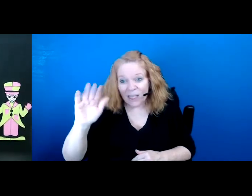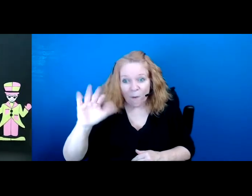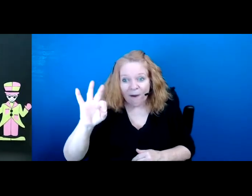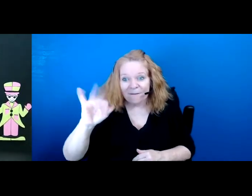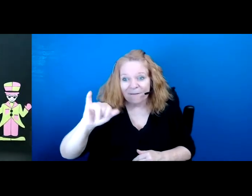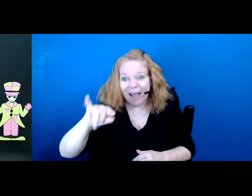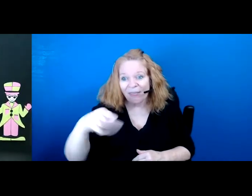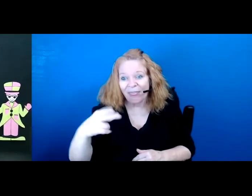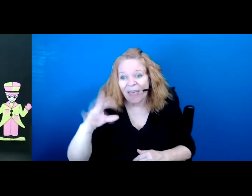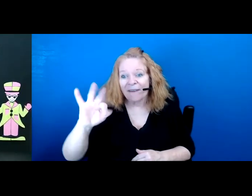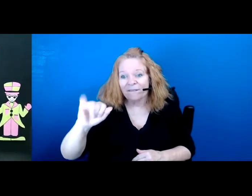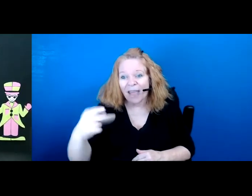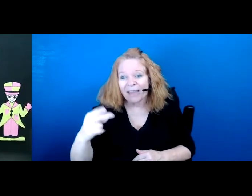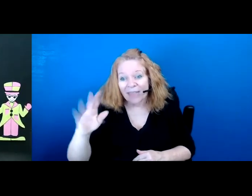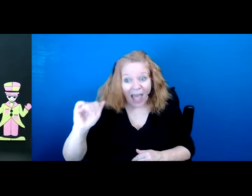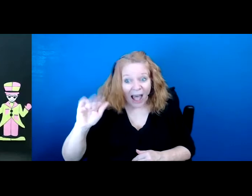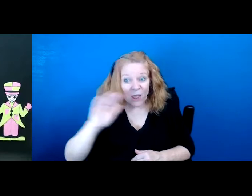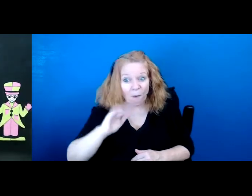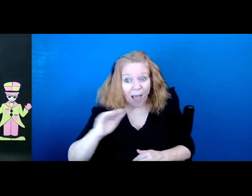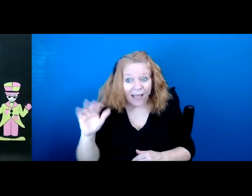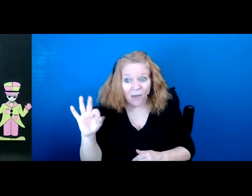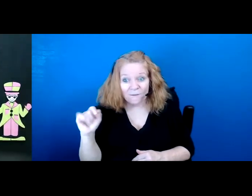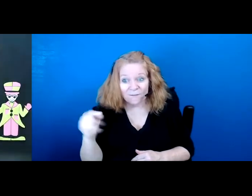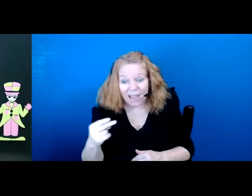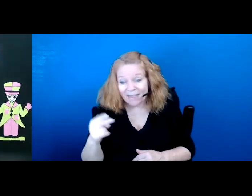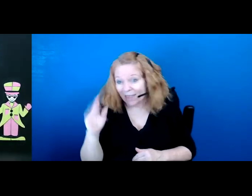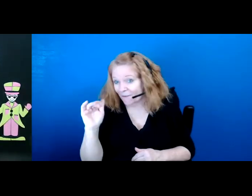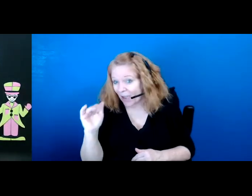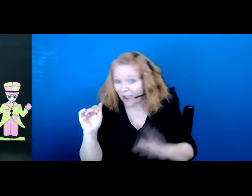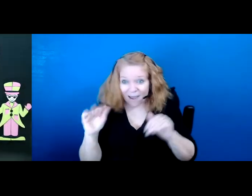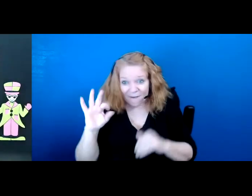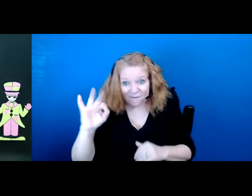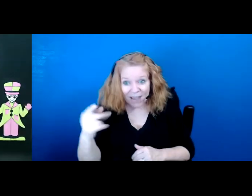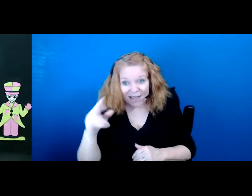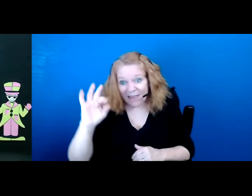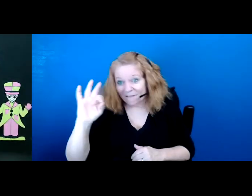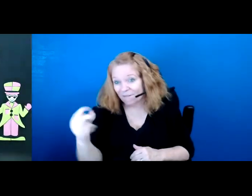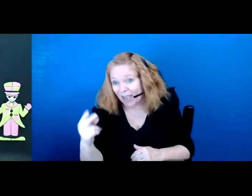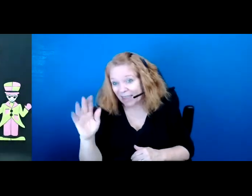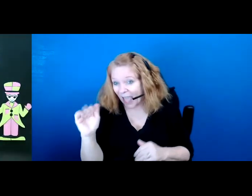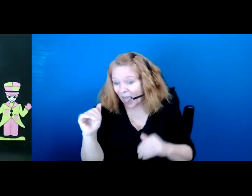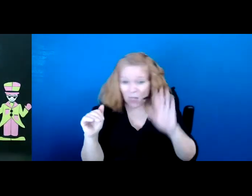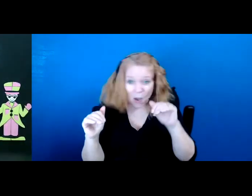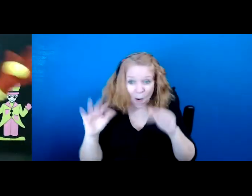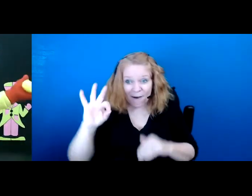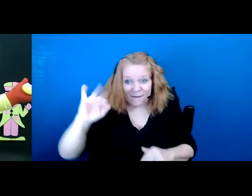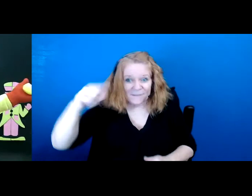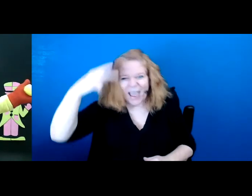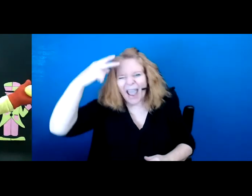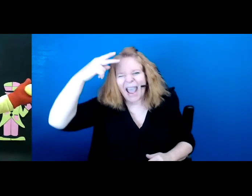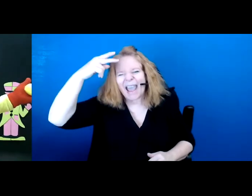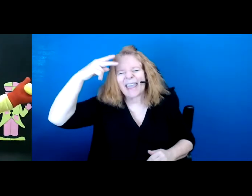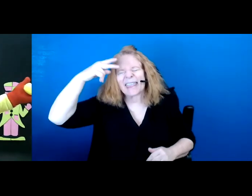66 o la face hola hola hola 666 hola hola